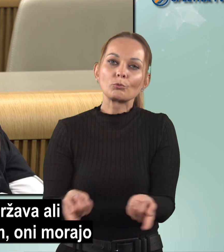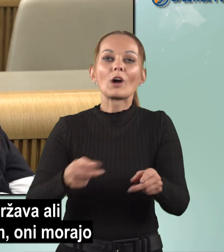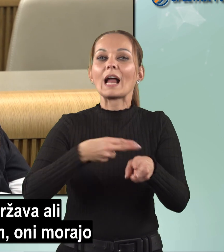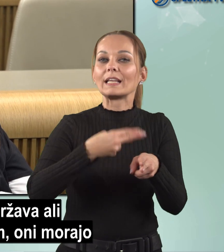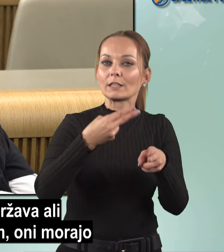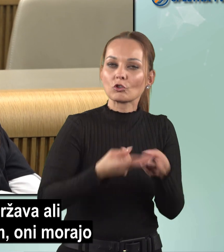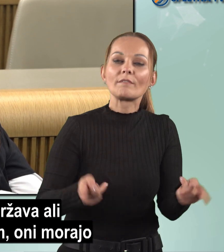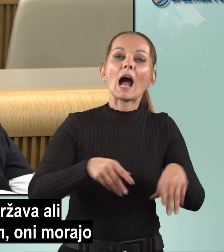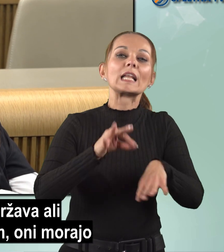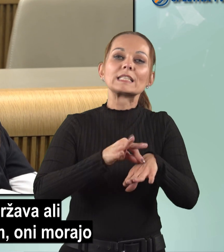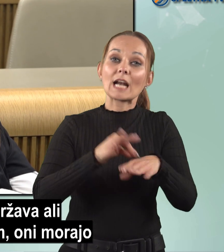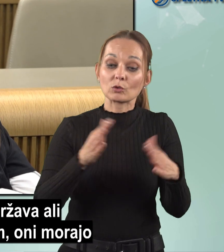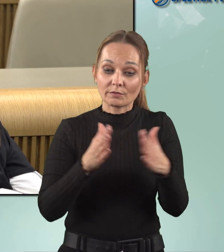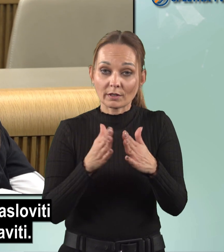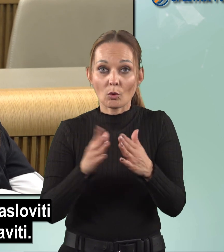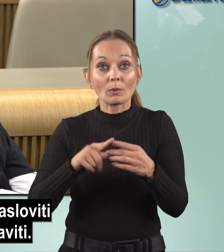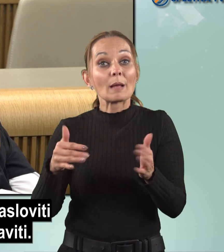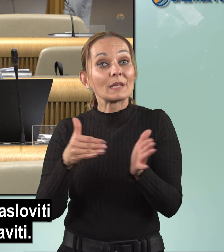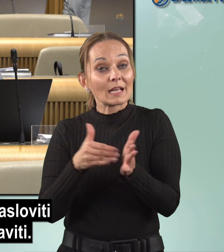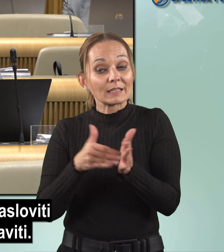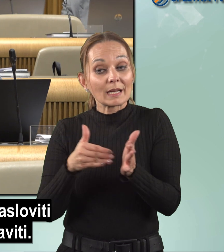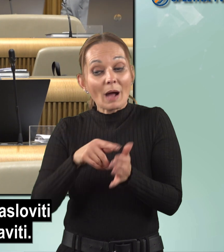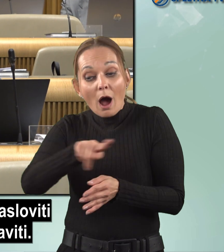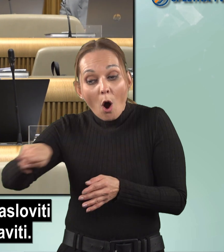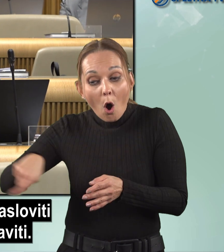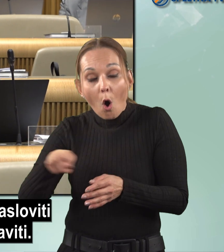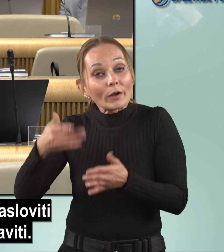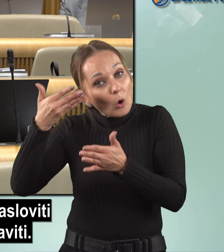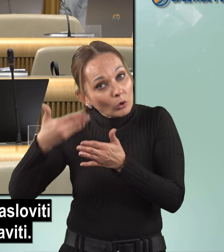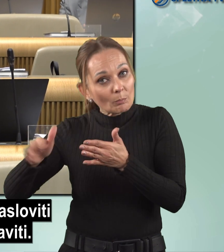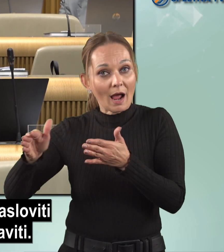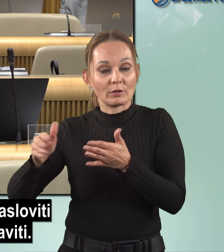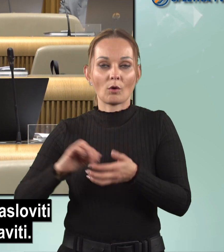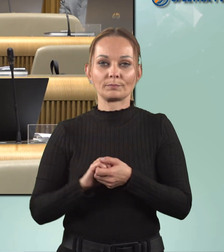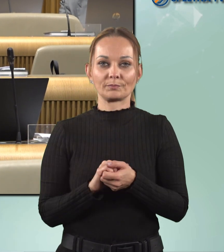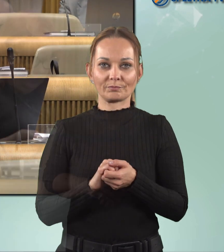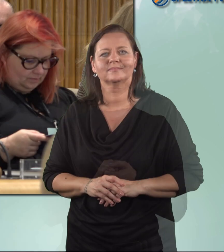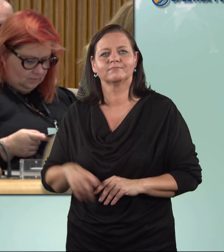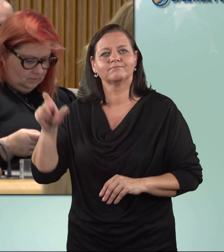je to zdravstveni dom, oni morajo te stvari nasloviti in odpraviti.